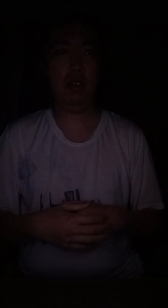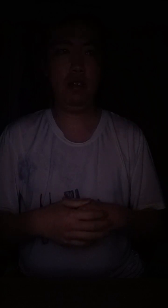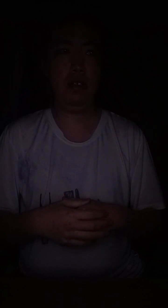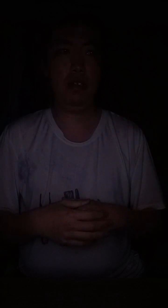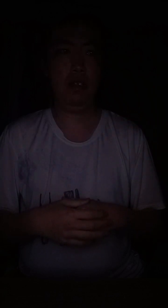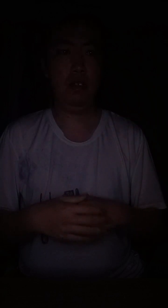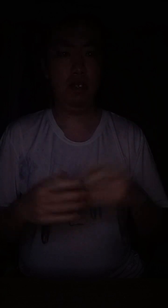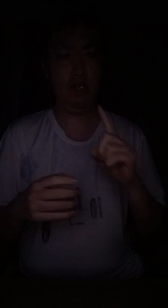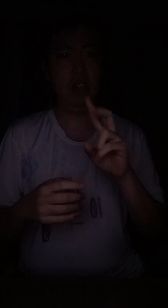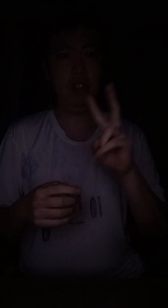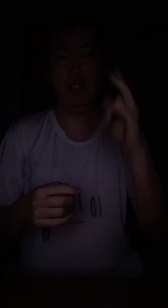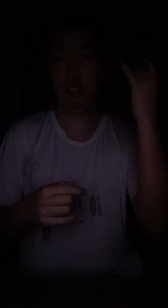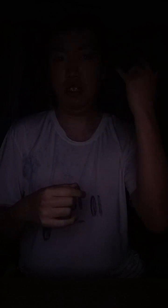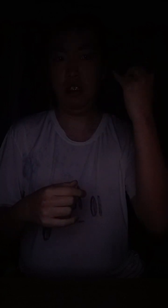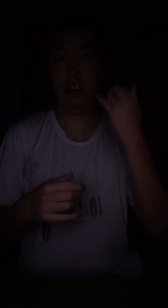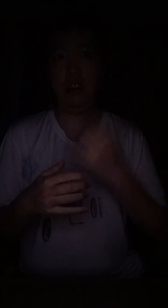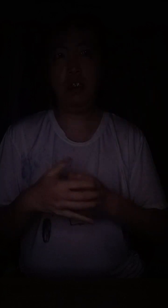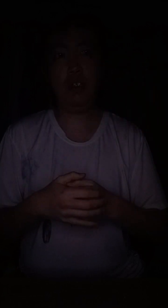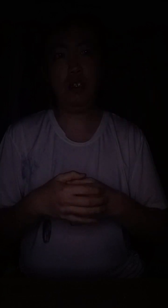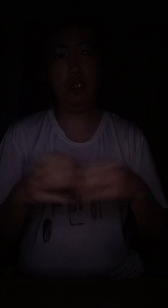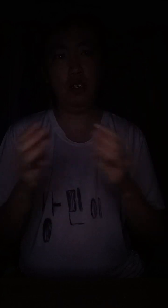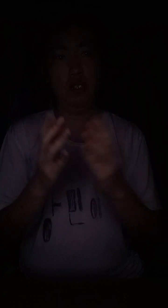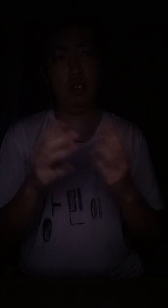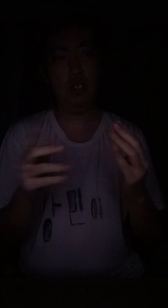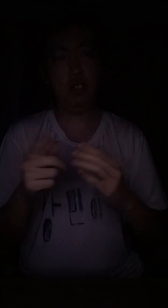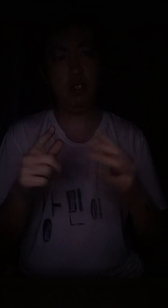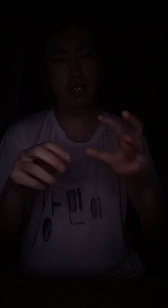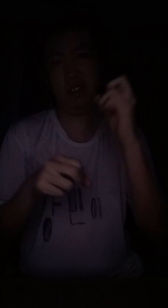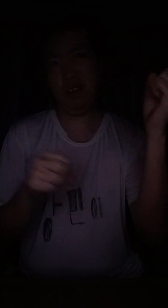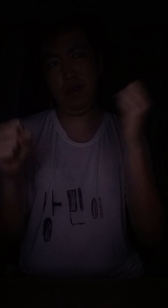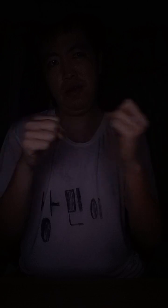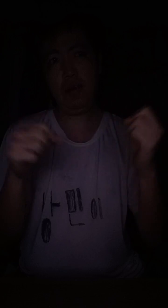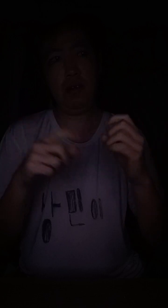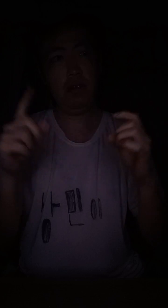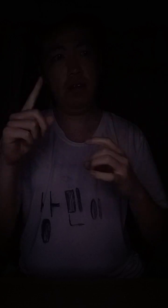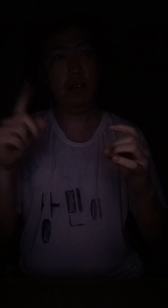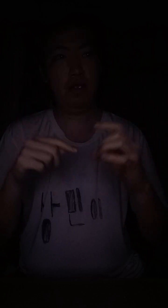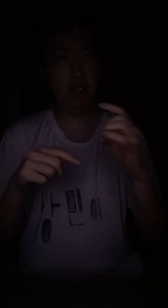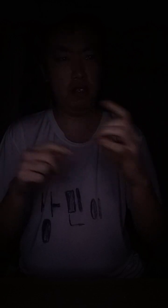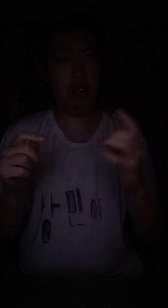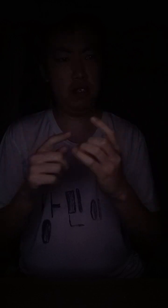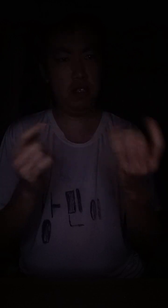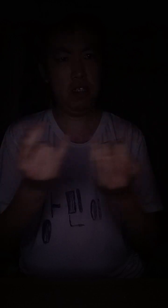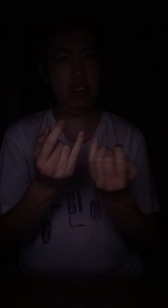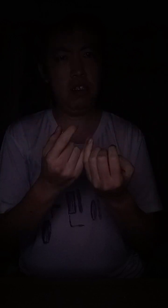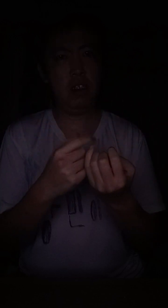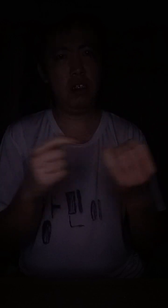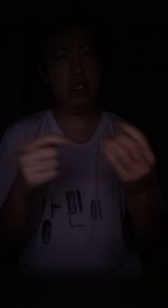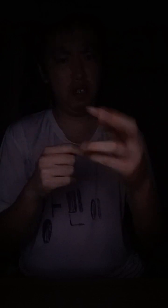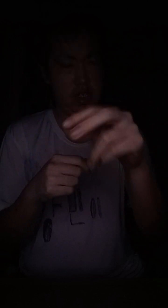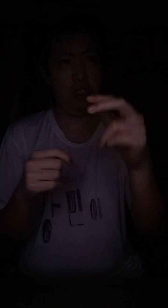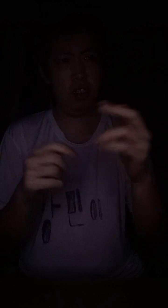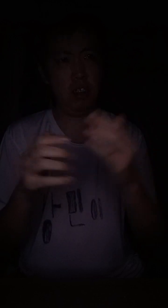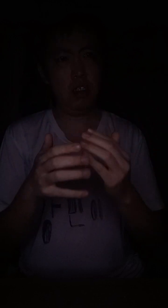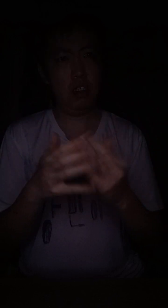제가 112에 신고해달라고 했어요. 저는 한 손은 그 남자를 잡고 있었고 나머지 한 손은 제 핸드폰이랑 그 남자 핸드폰을 뺏어가지고 두 손을 못